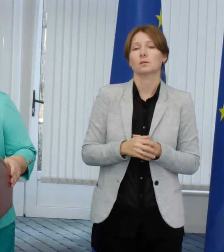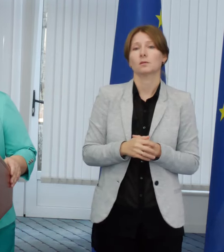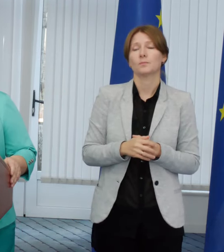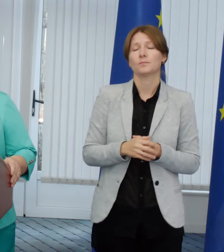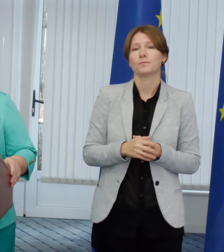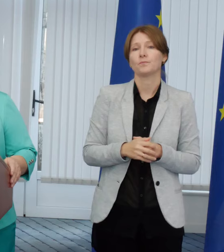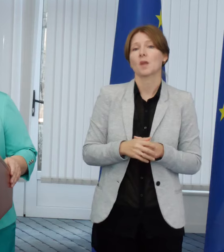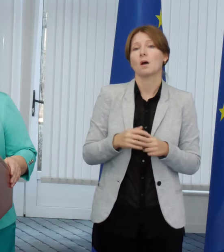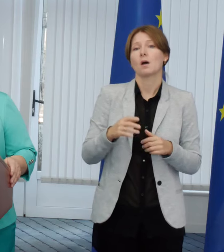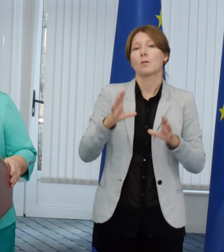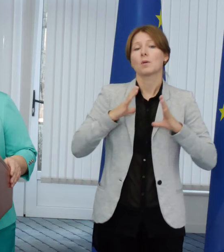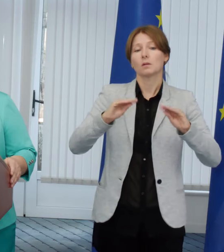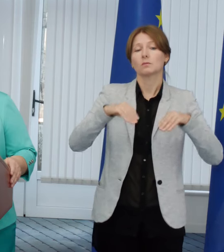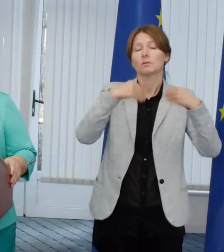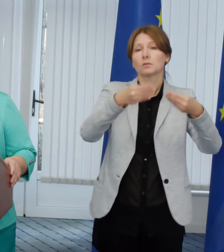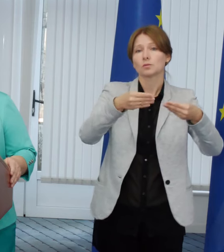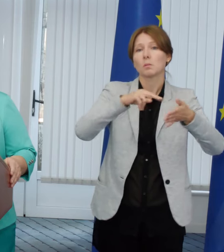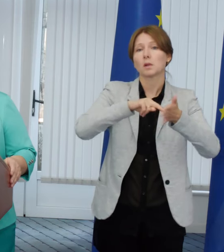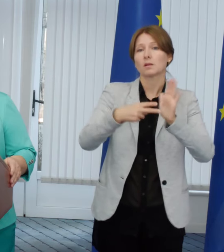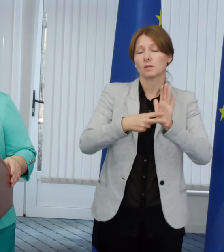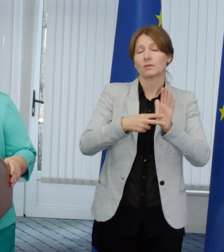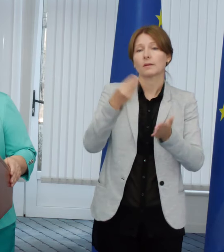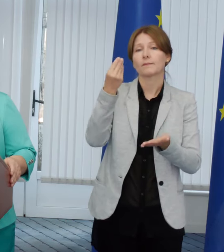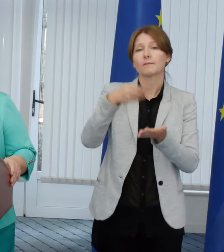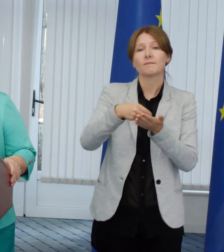s-au preconizat surse financiare pentru